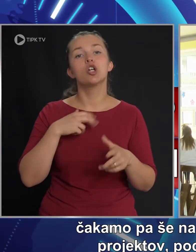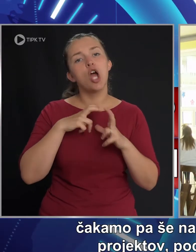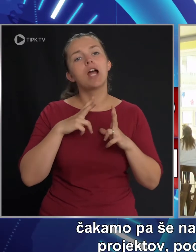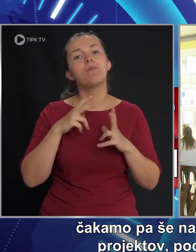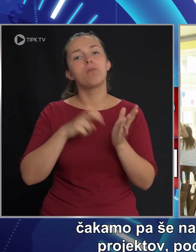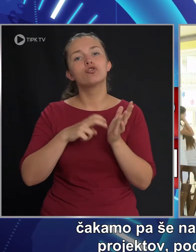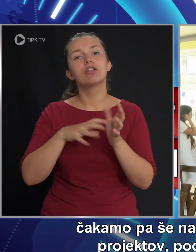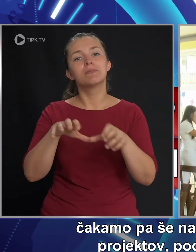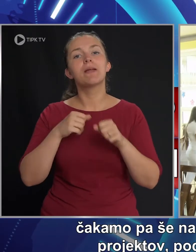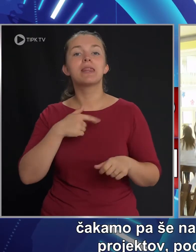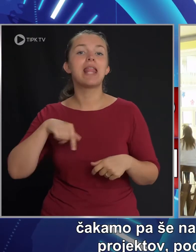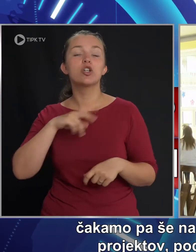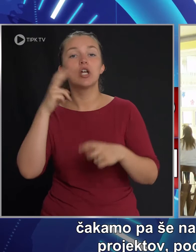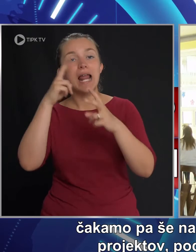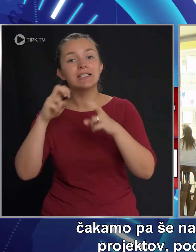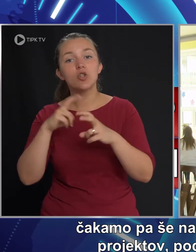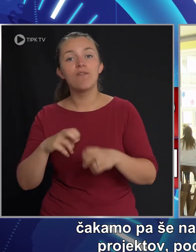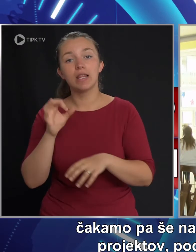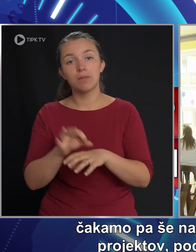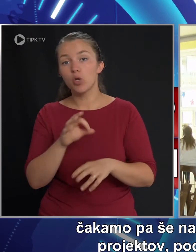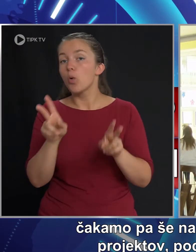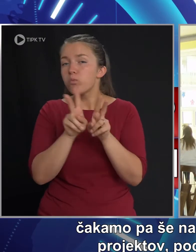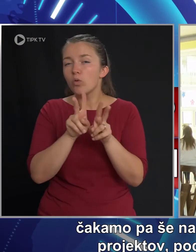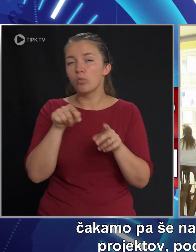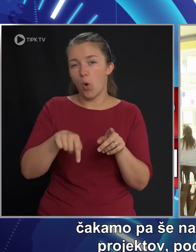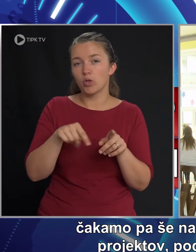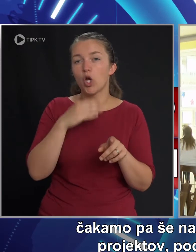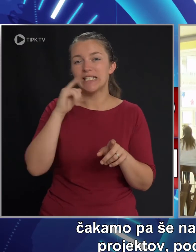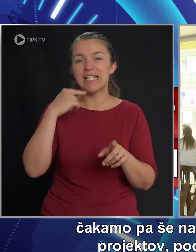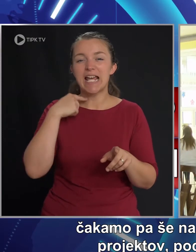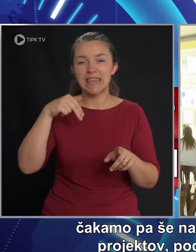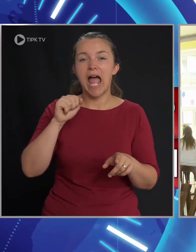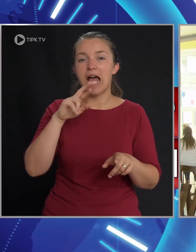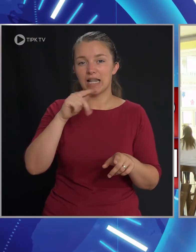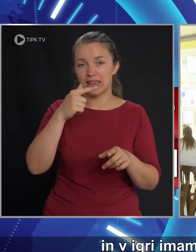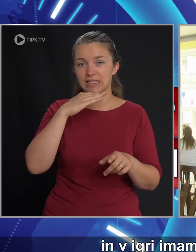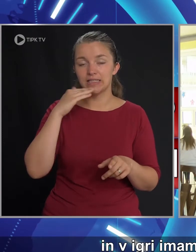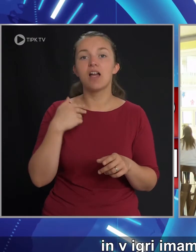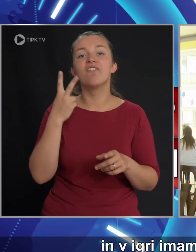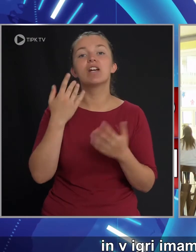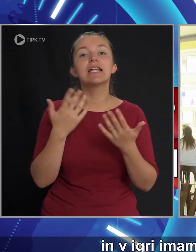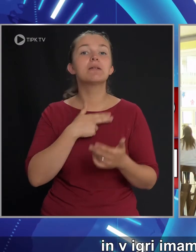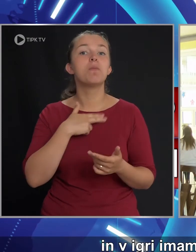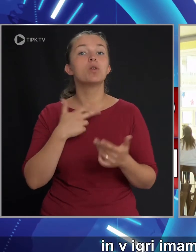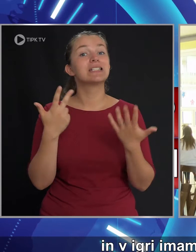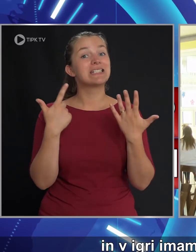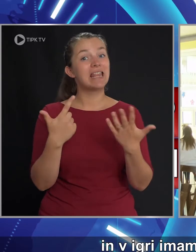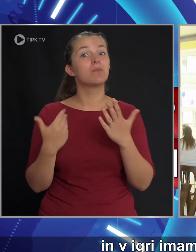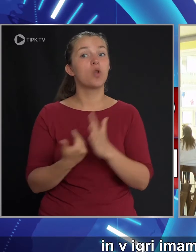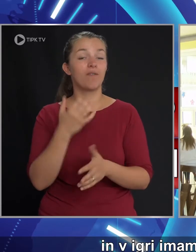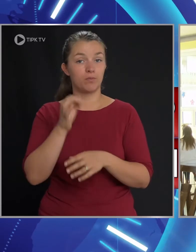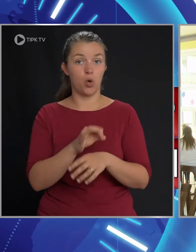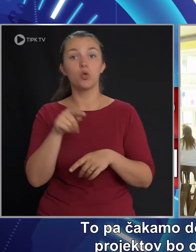na sprejem naših raziskovalnih projektov, podobnih kot je ta Sign Arts in v igri imamo 7